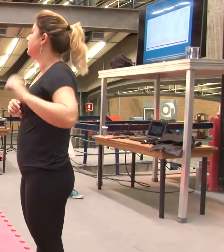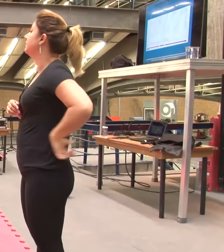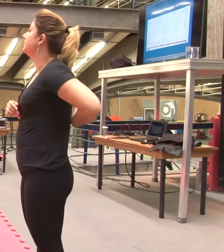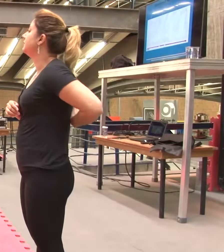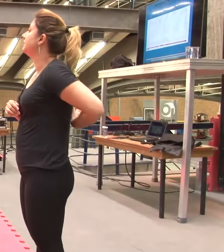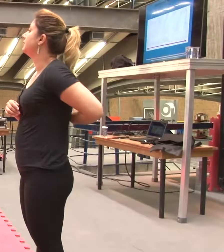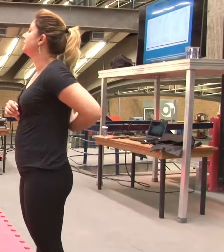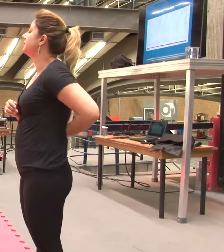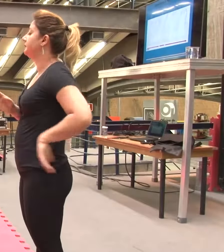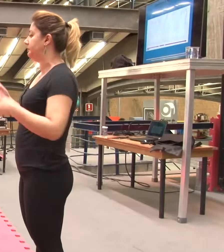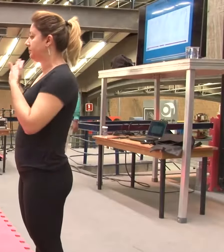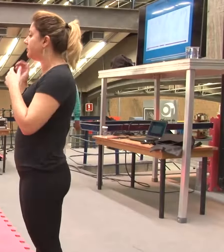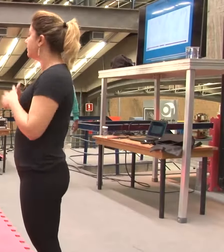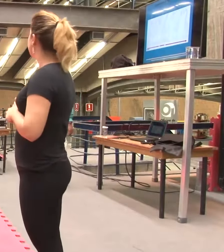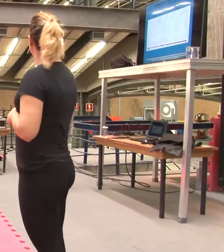Aí, ó.